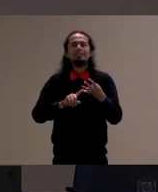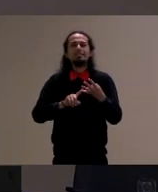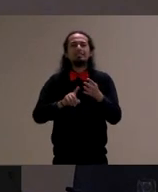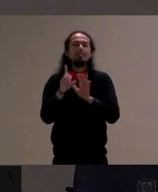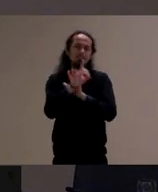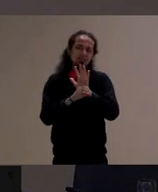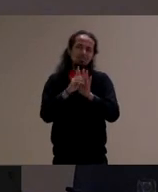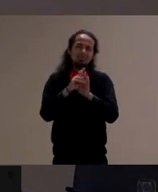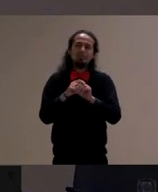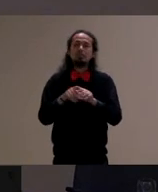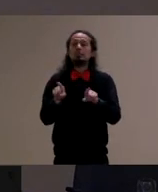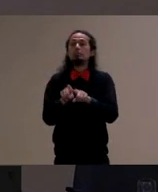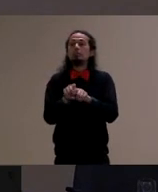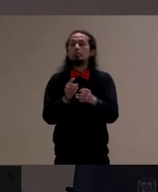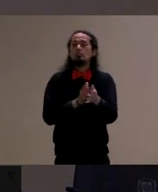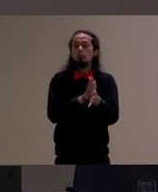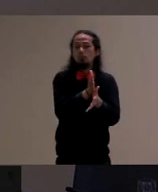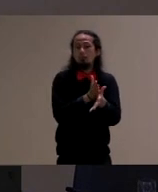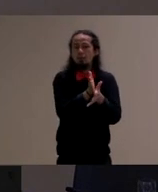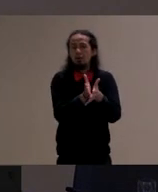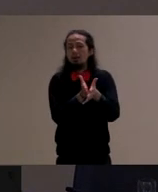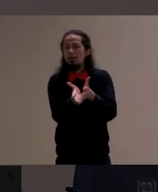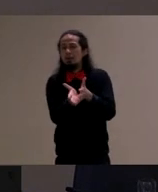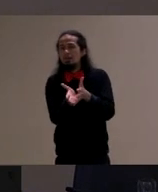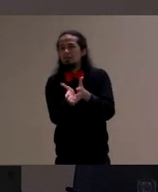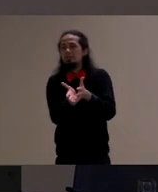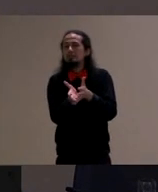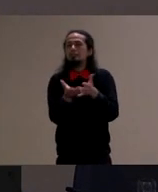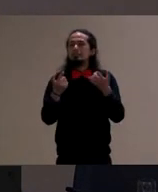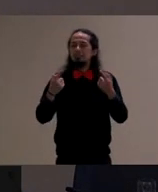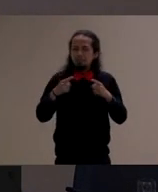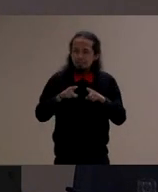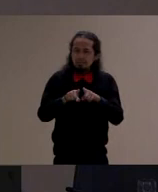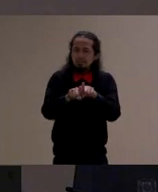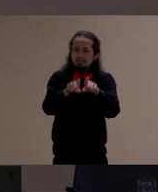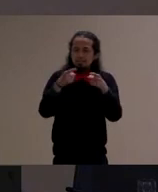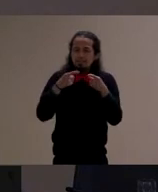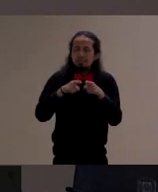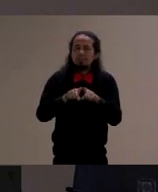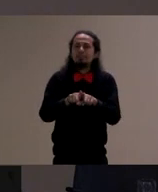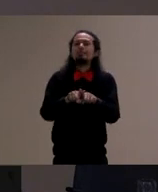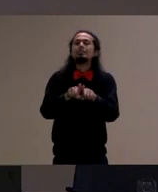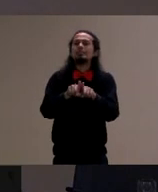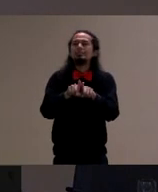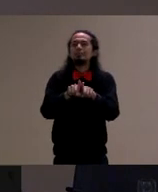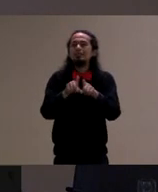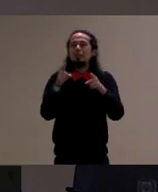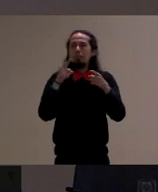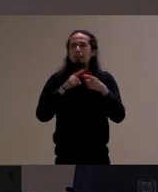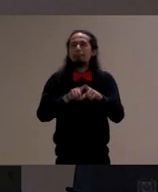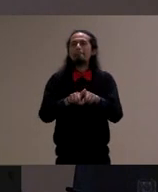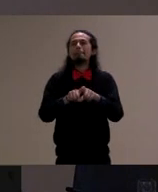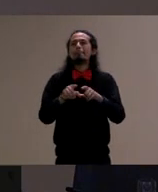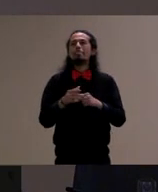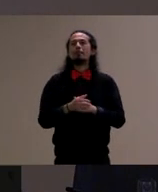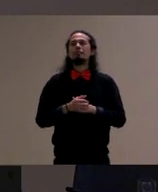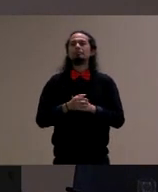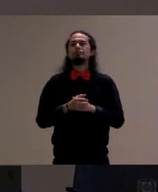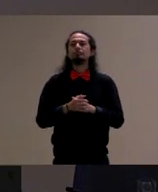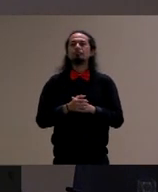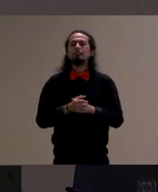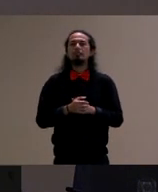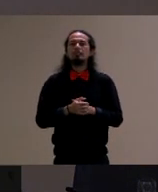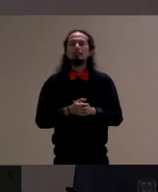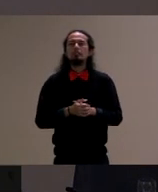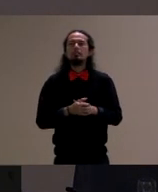das interações e da brincadeira como eixos da né do processo educativo